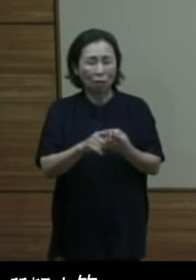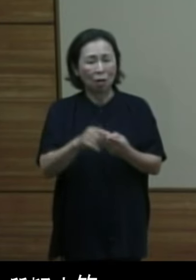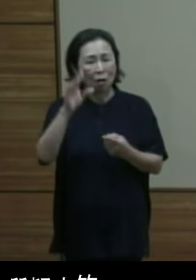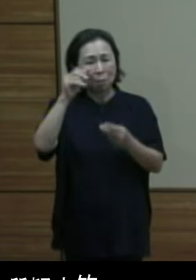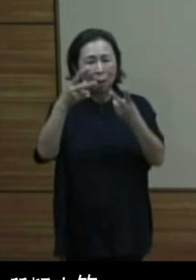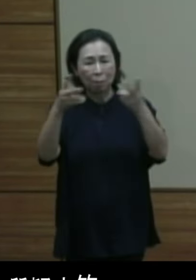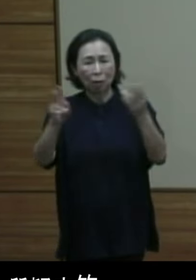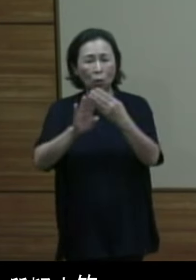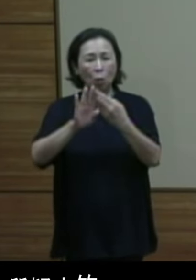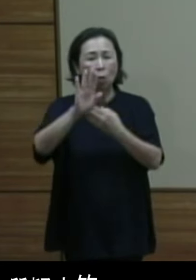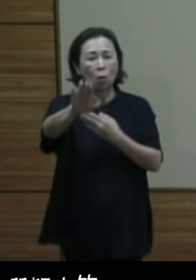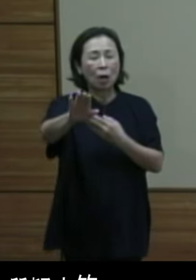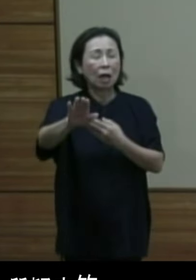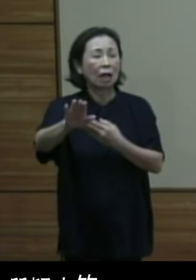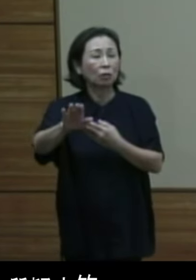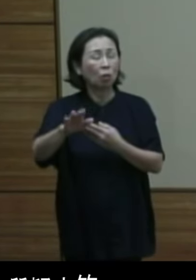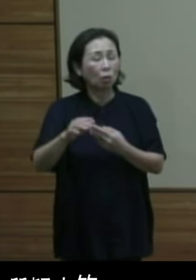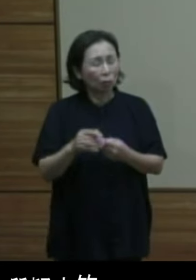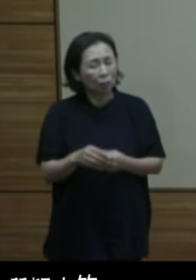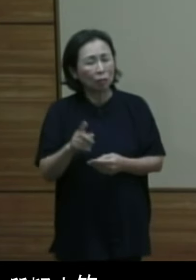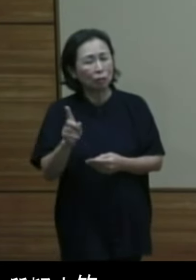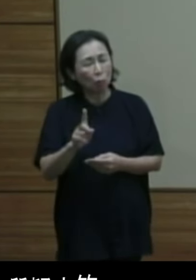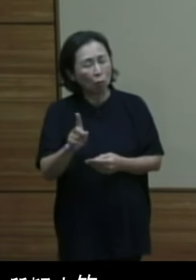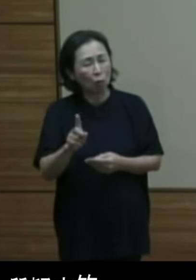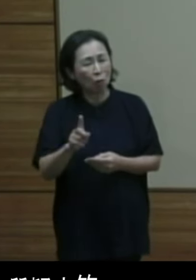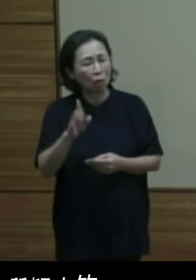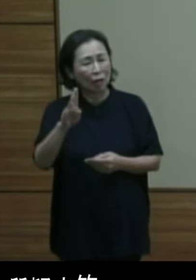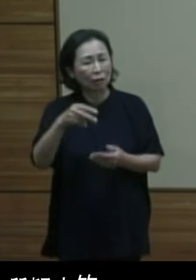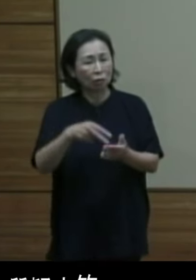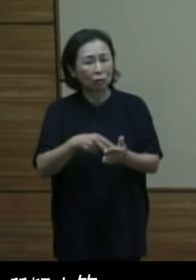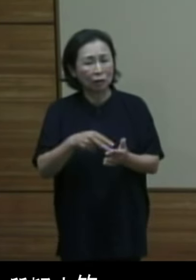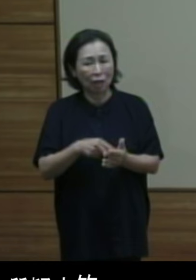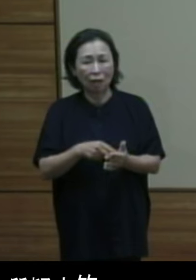ませんので、県として今後この空飛ぶ車どのようにこう、